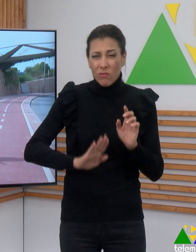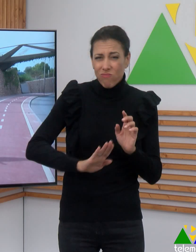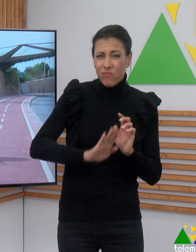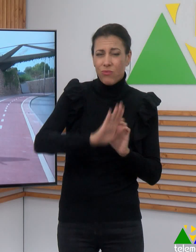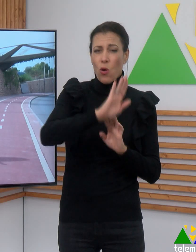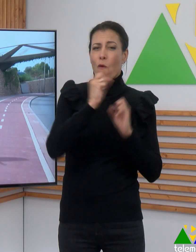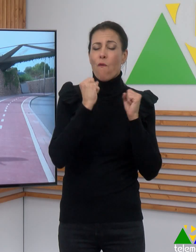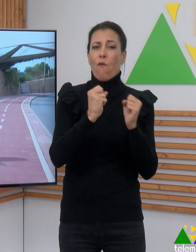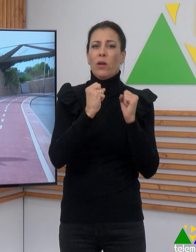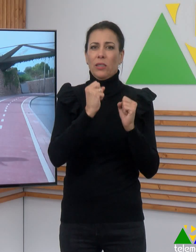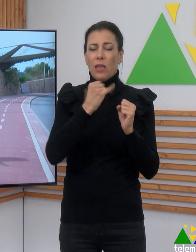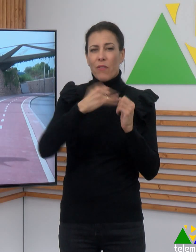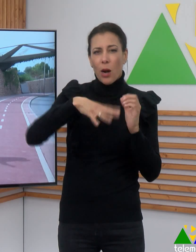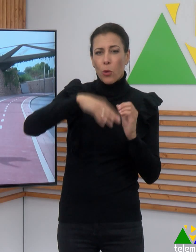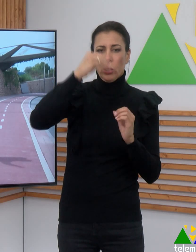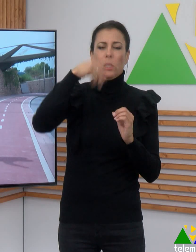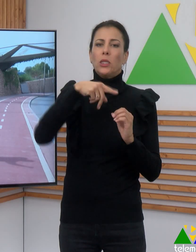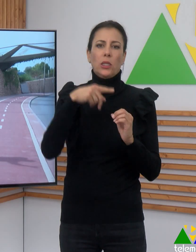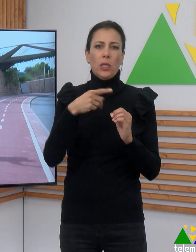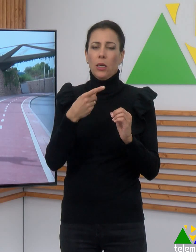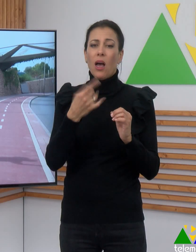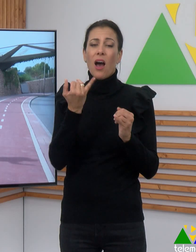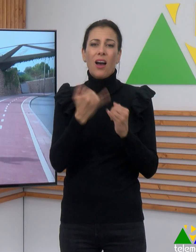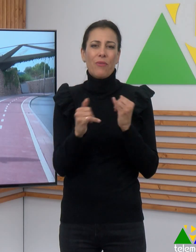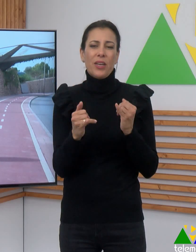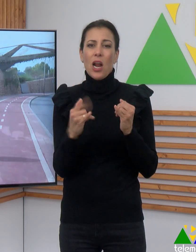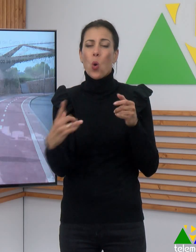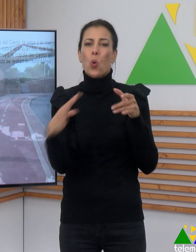la planada. La propia montañita, claro, del cerro, pues unía, mucho más,